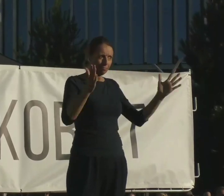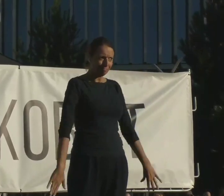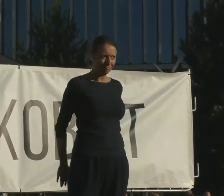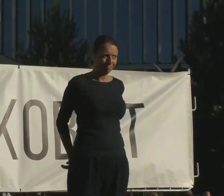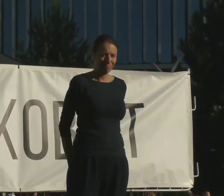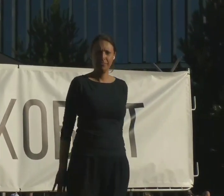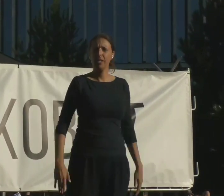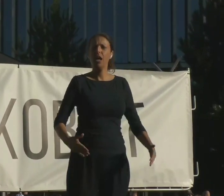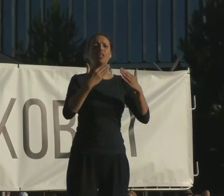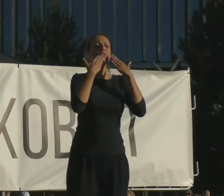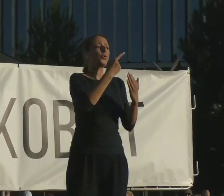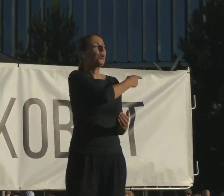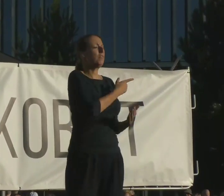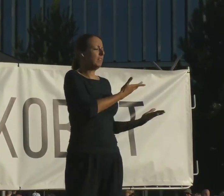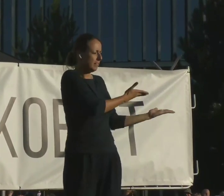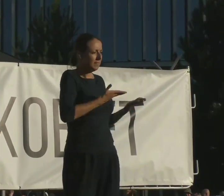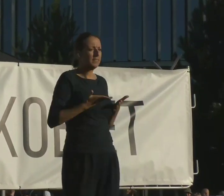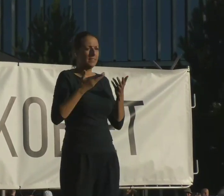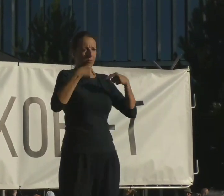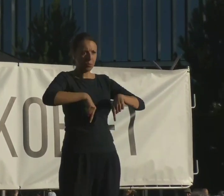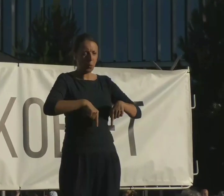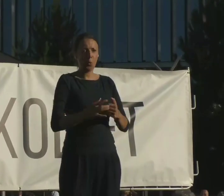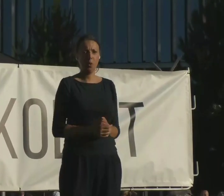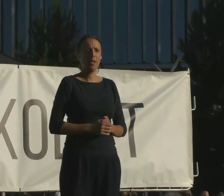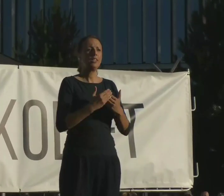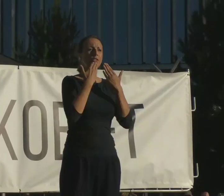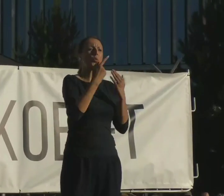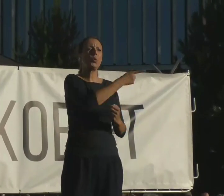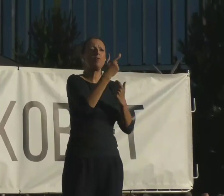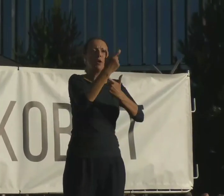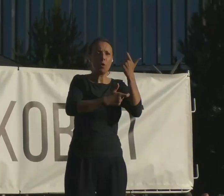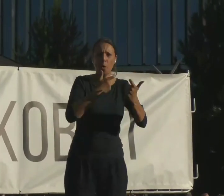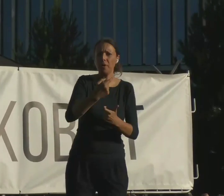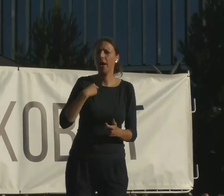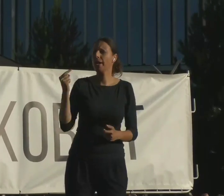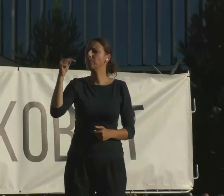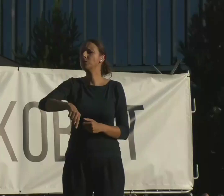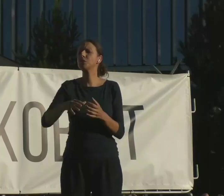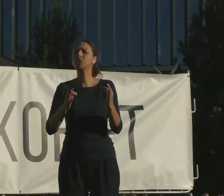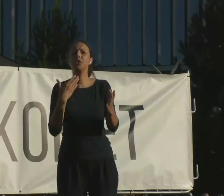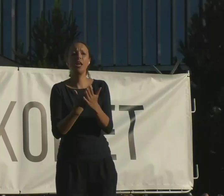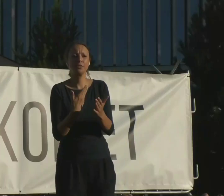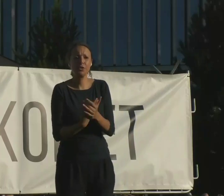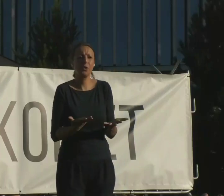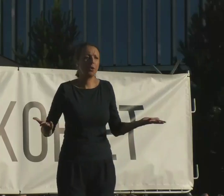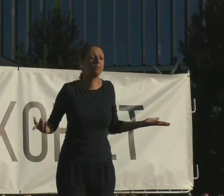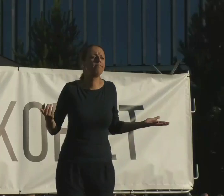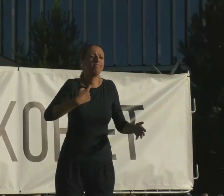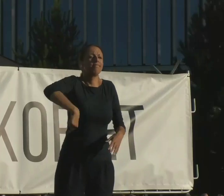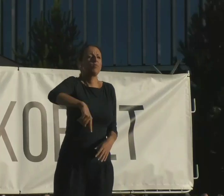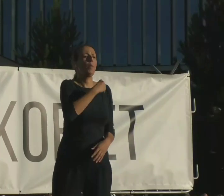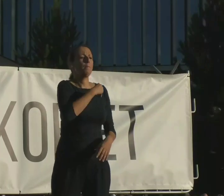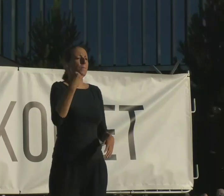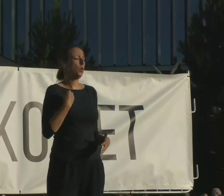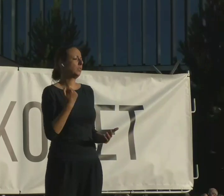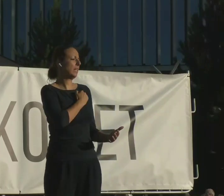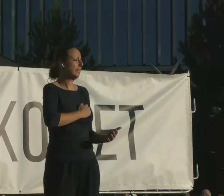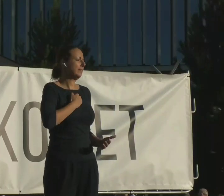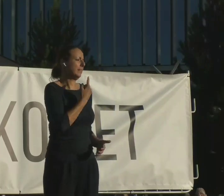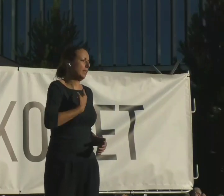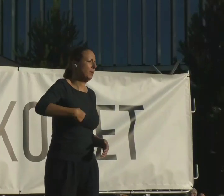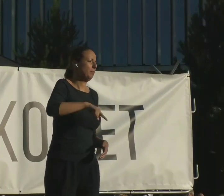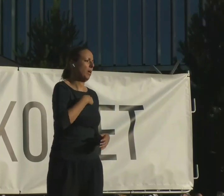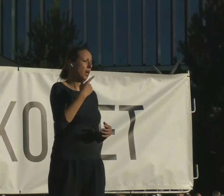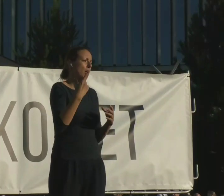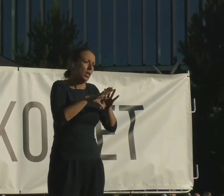Dzięki wielkie za zaproszenie, dzięki wielkie za to, co robicie. Dlaczego tutaj jestem? Ponieważ niestety w naszym kraju jedziemy na tym samym wózku.